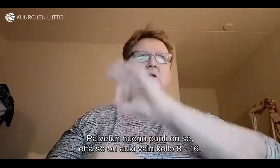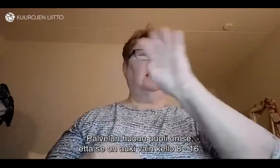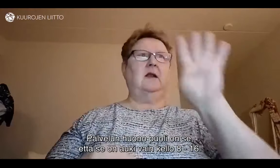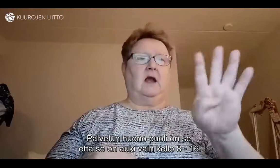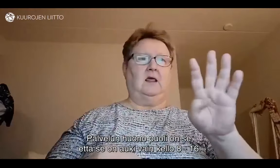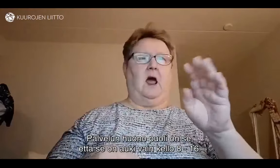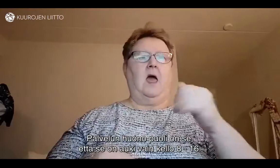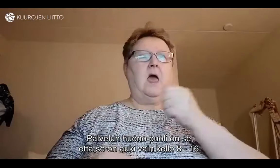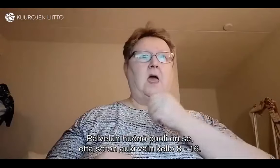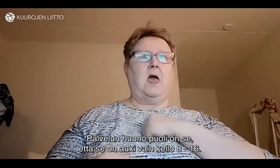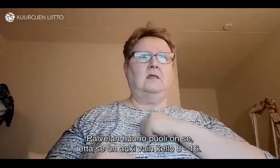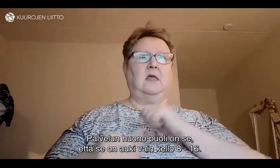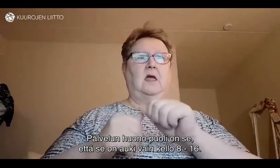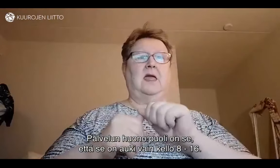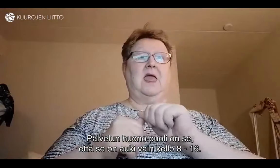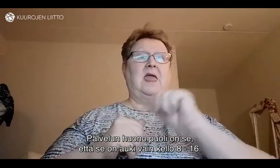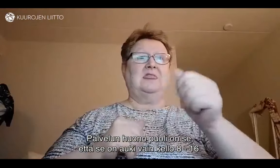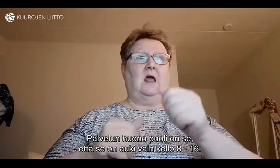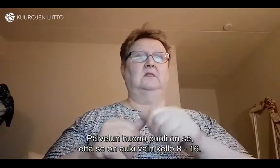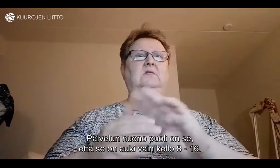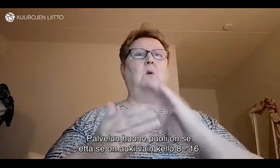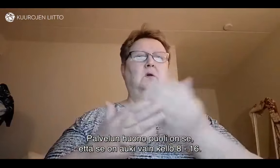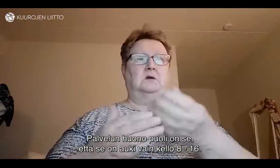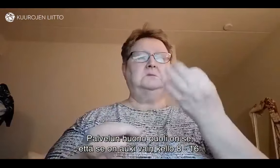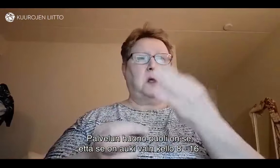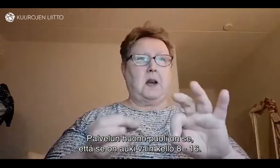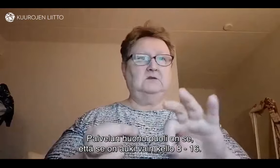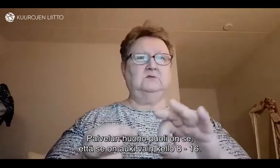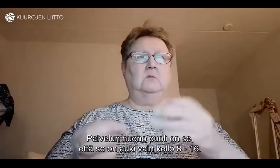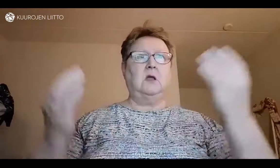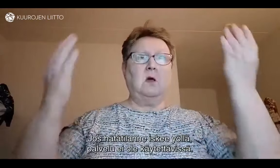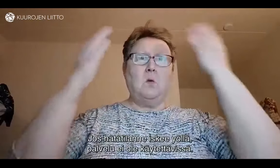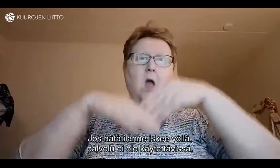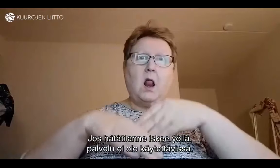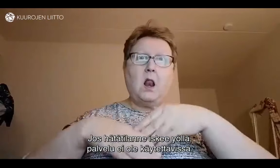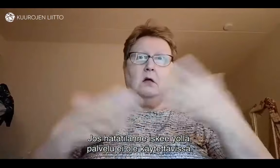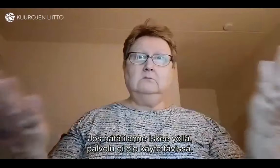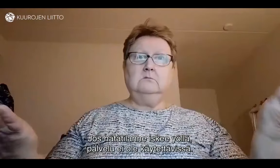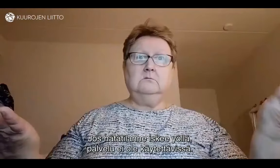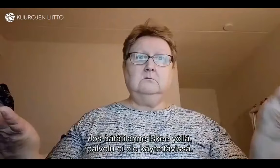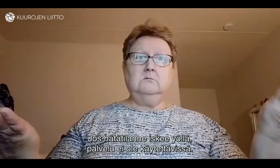Palvelun huono puoli on se, että se on auki vain kello 8:00–16:00.